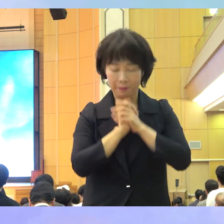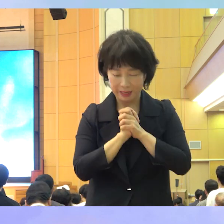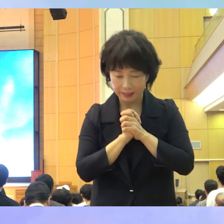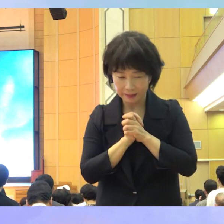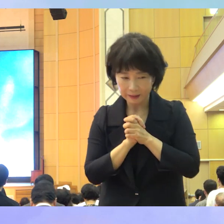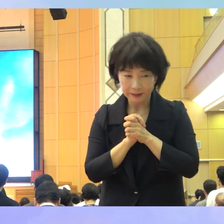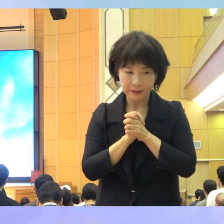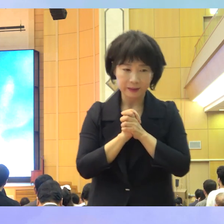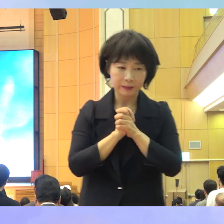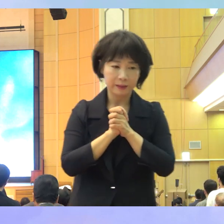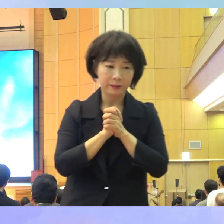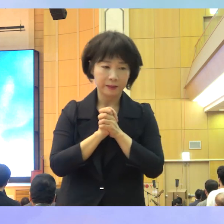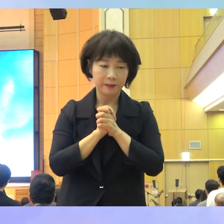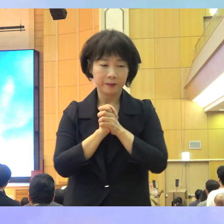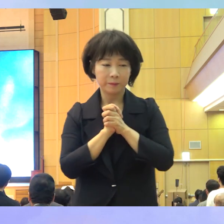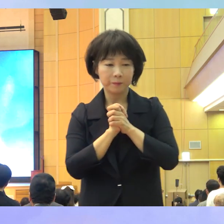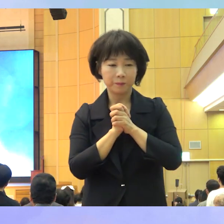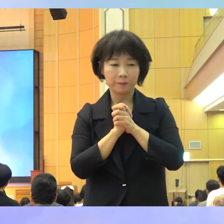기도합니다.